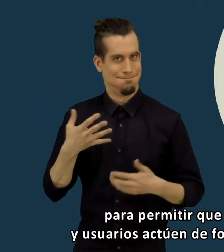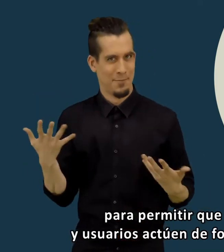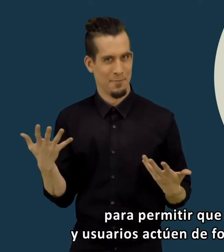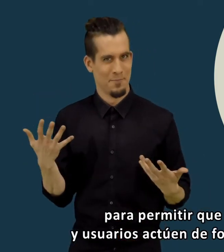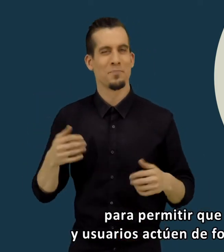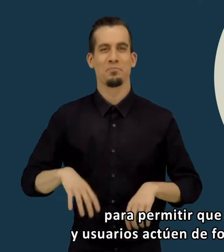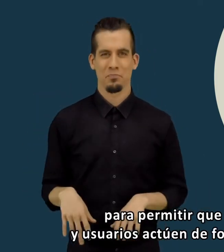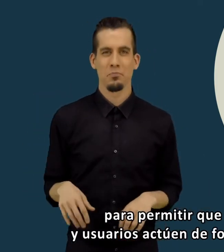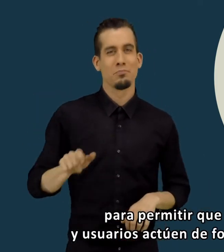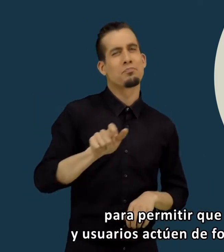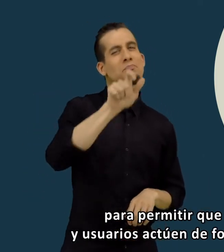actúen de forma adecuada